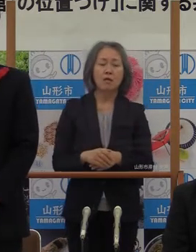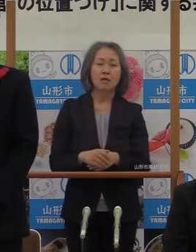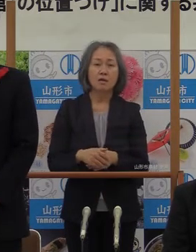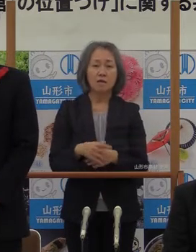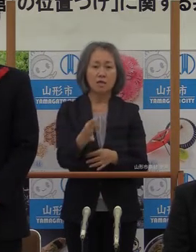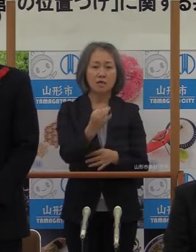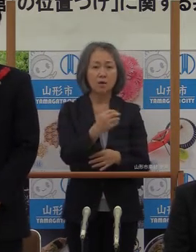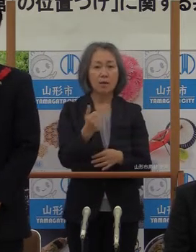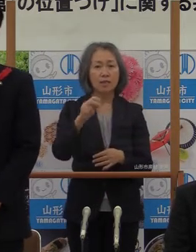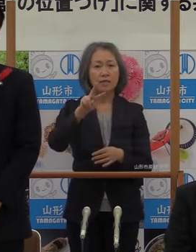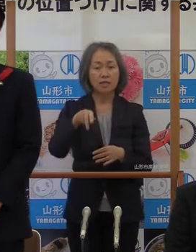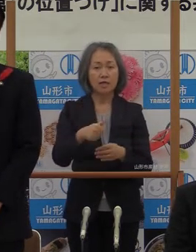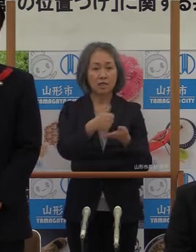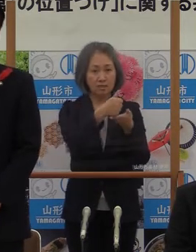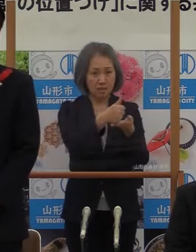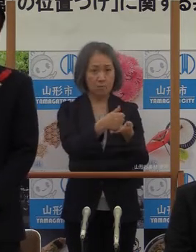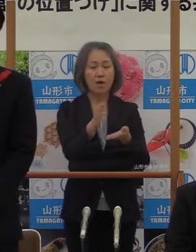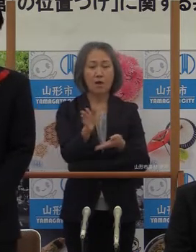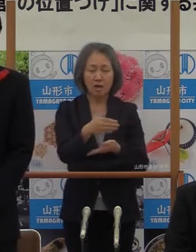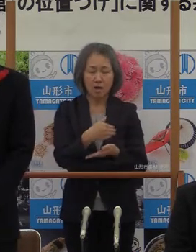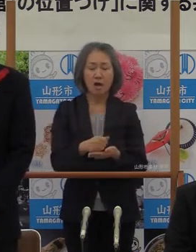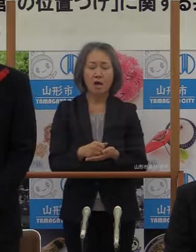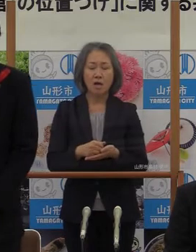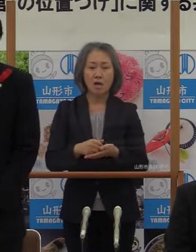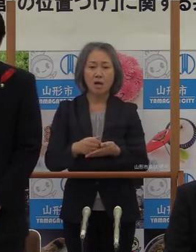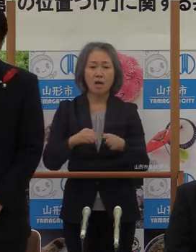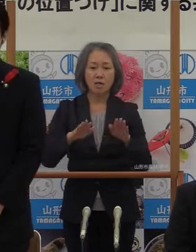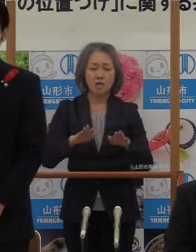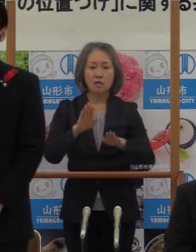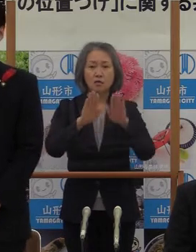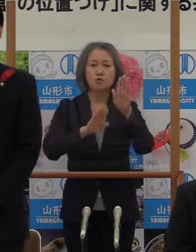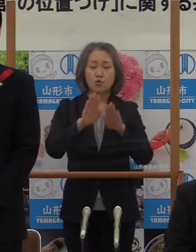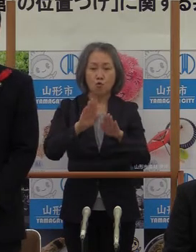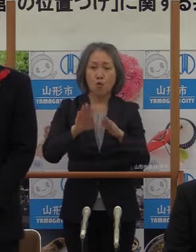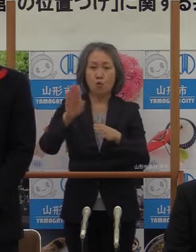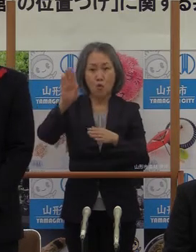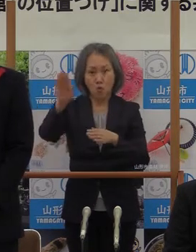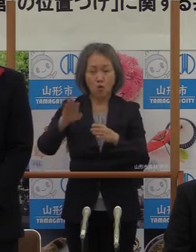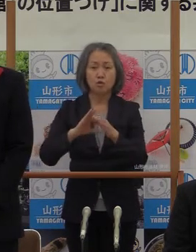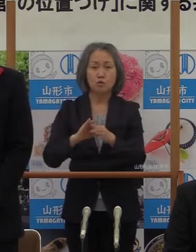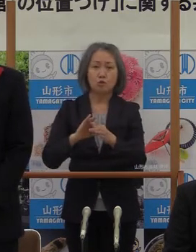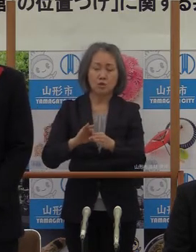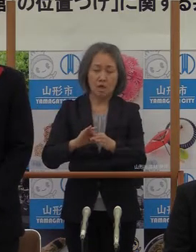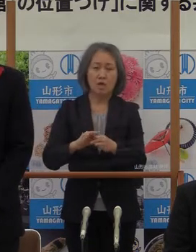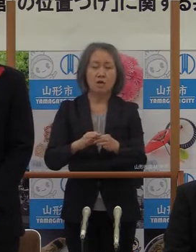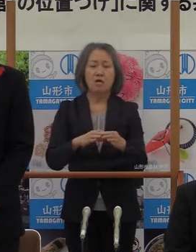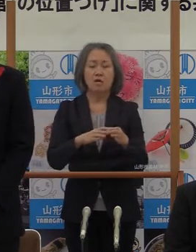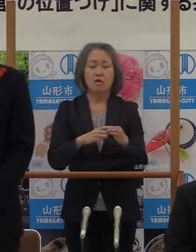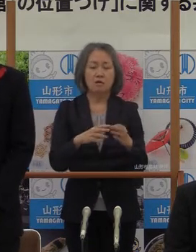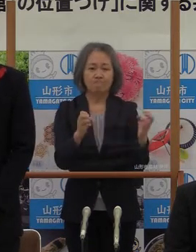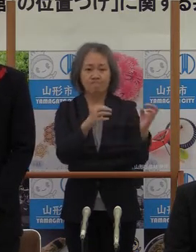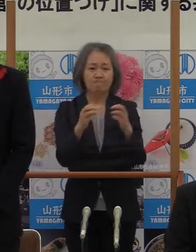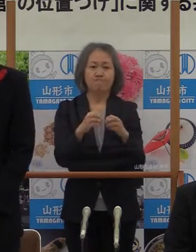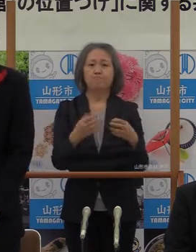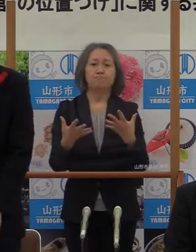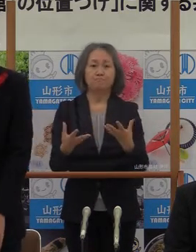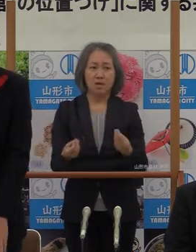ね、現在の状況そして今後について話し合いをさせていただいたところでございます